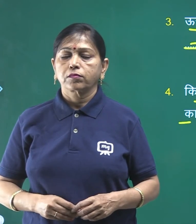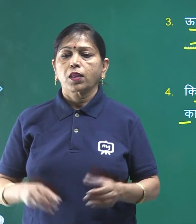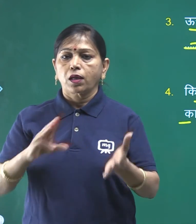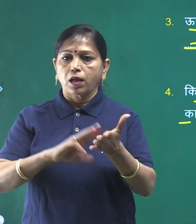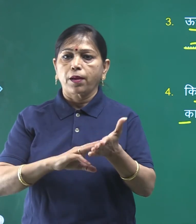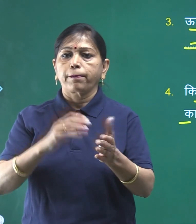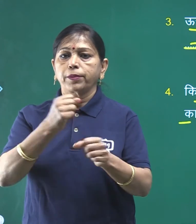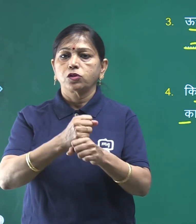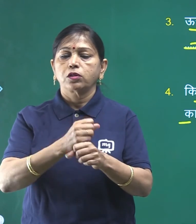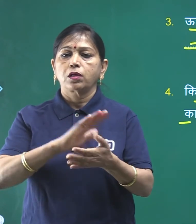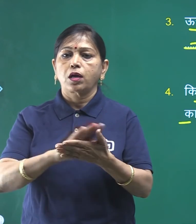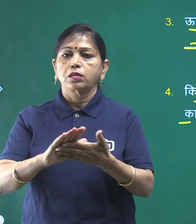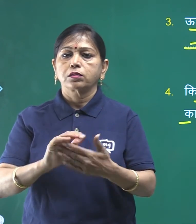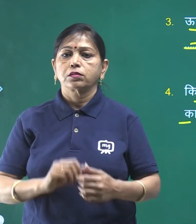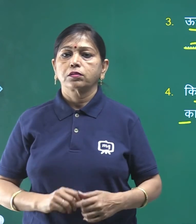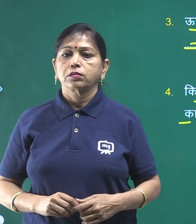mgh